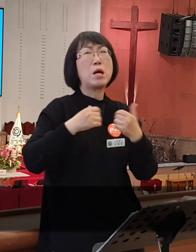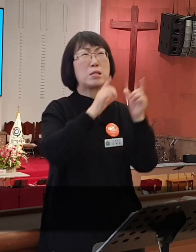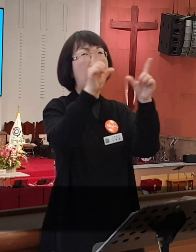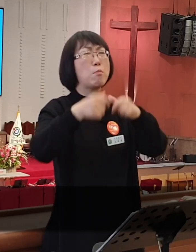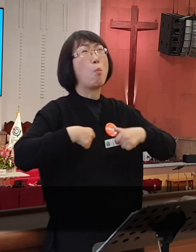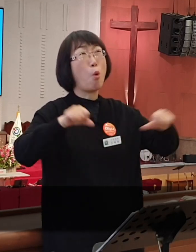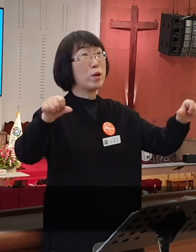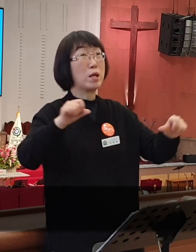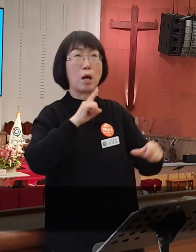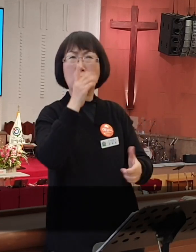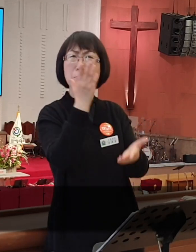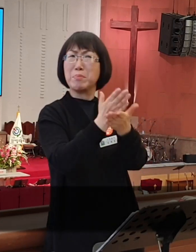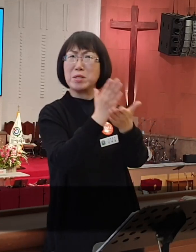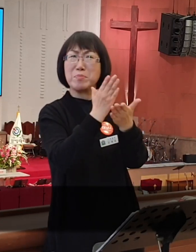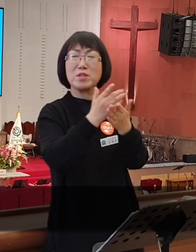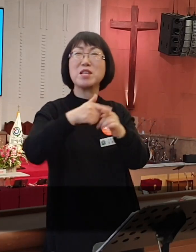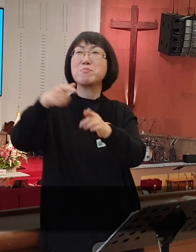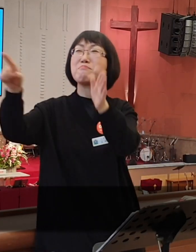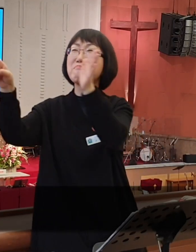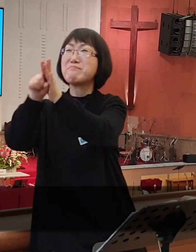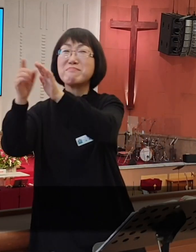포기했다고 말씀하지 마시고, 예수님